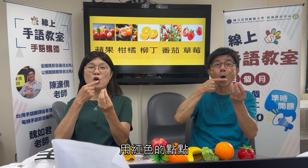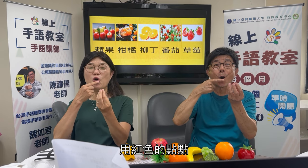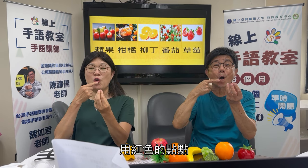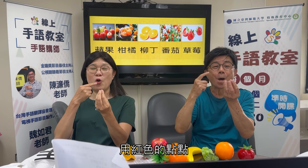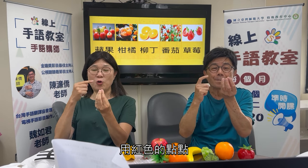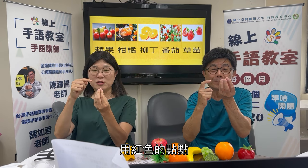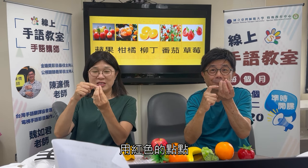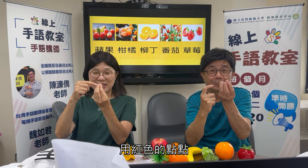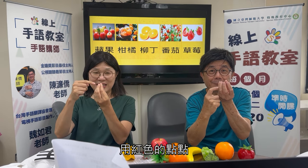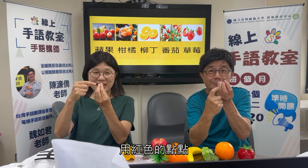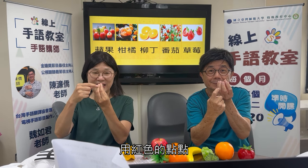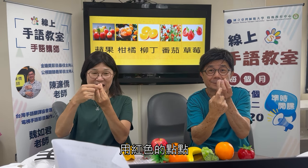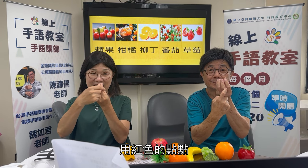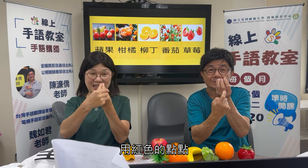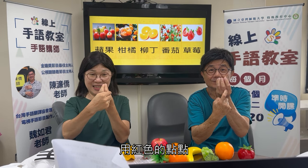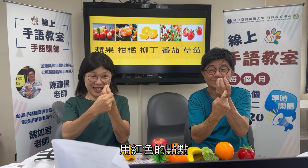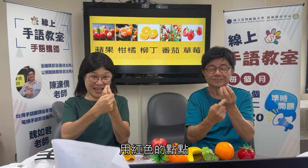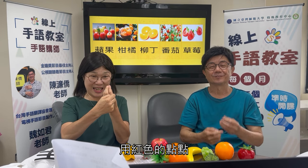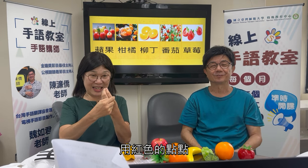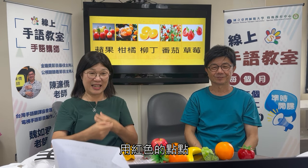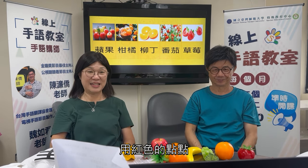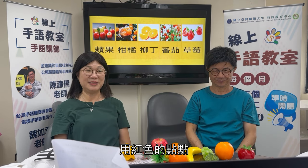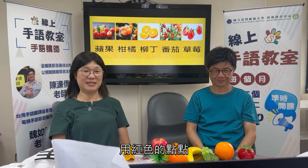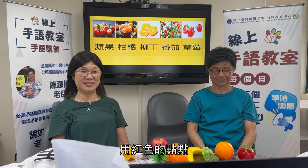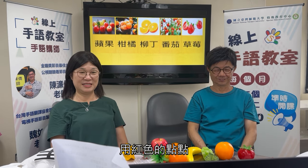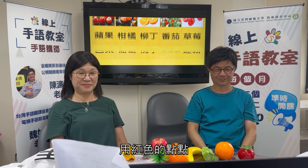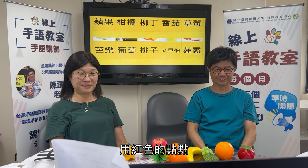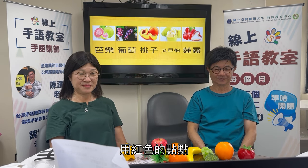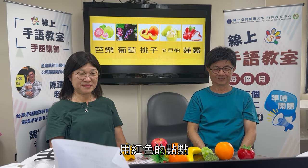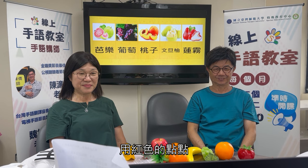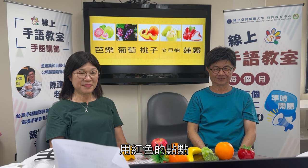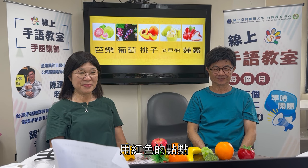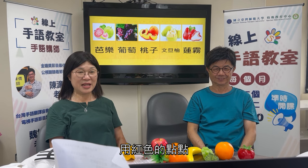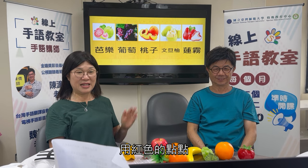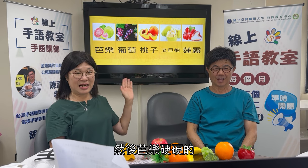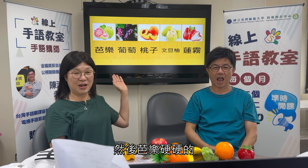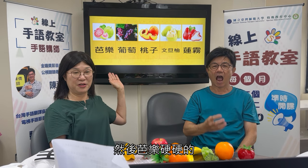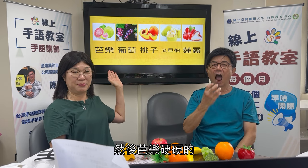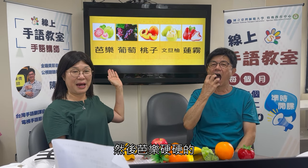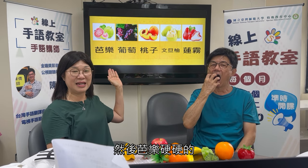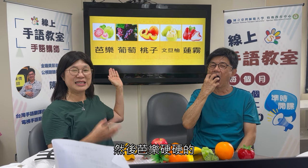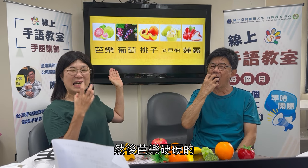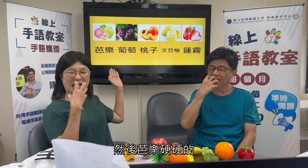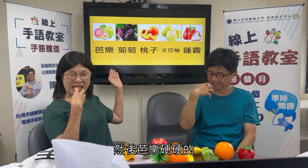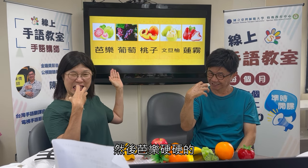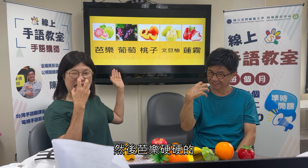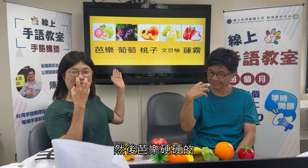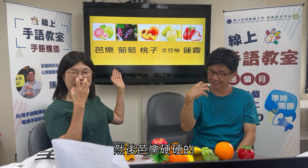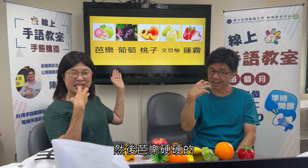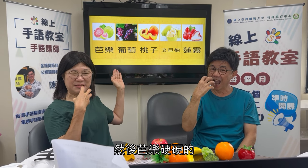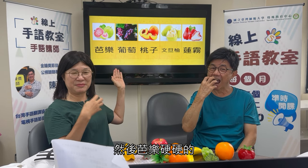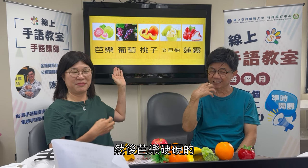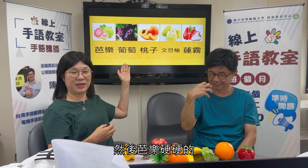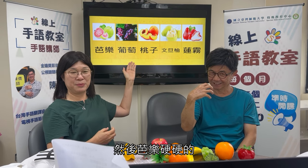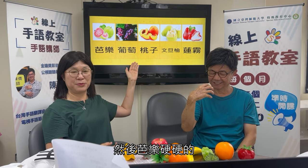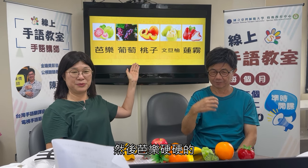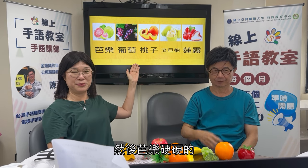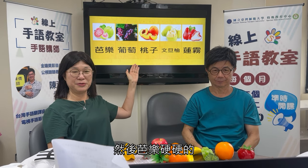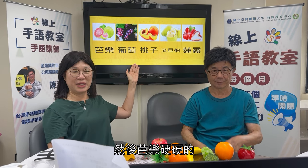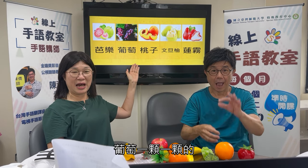用红色的点点，然后芭乐硬硬的，葡